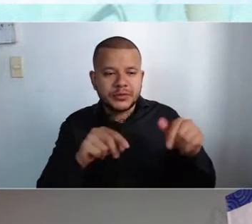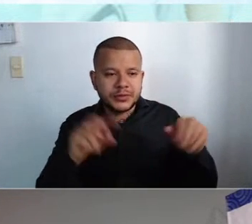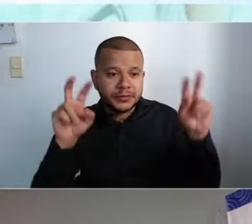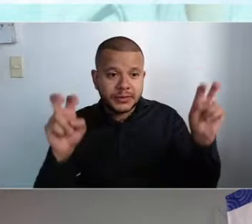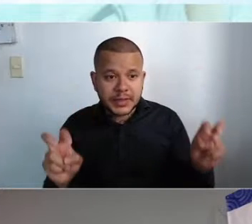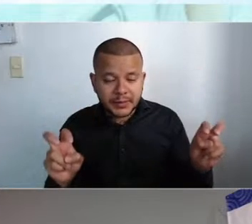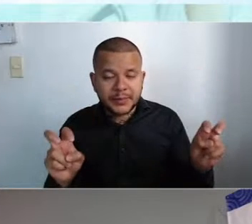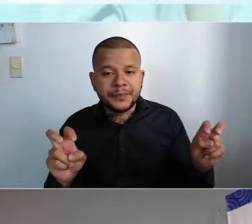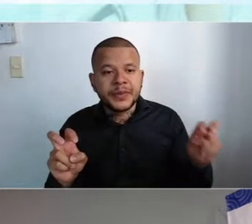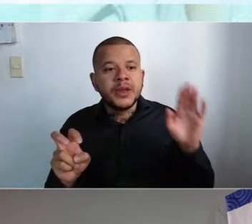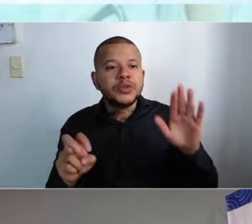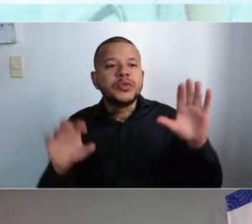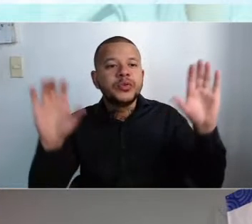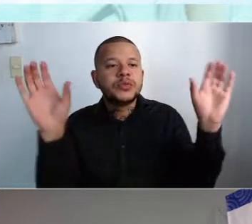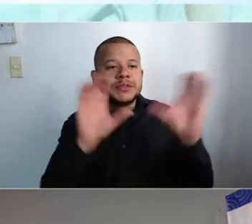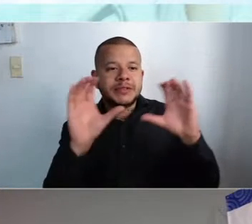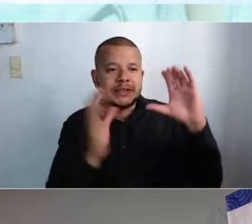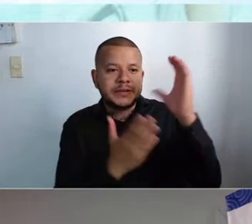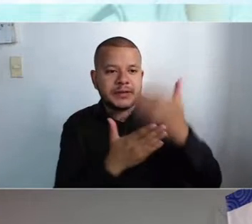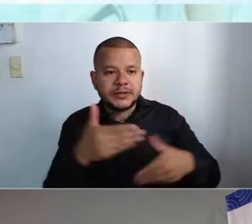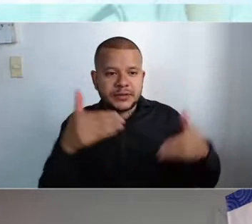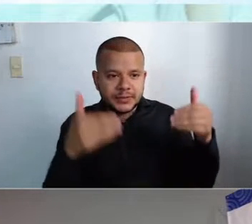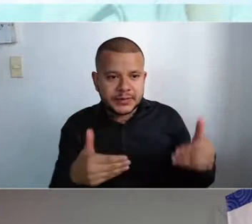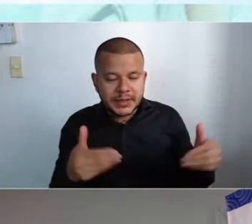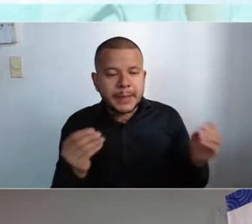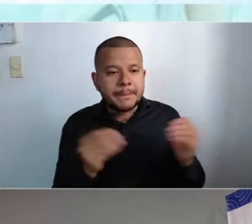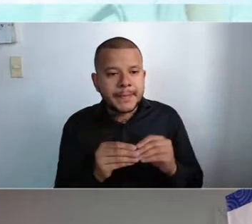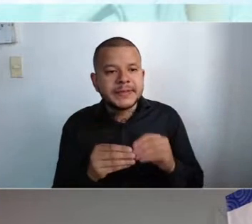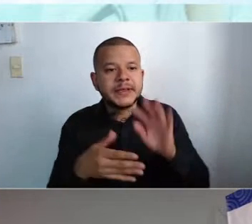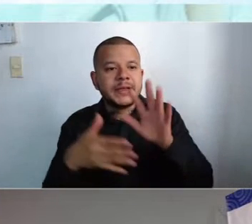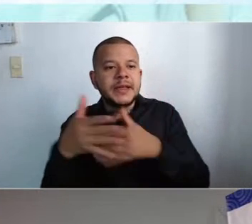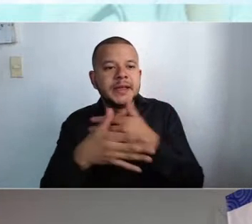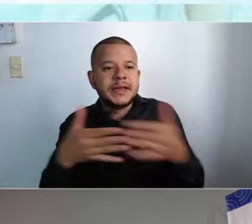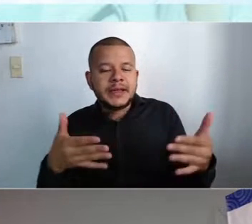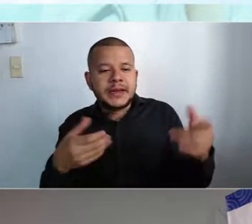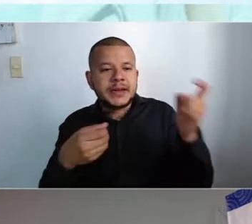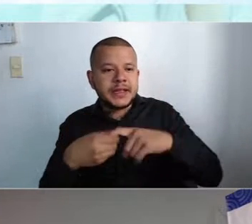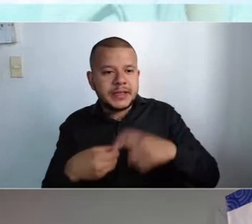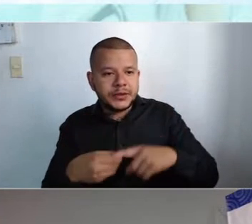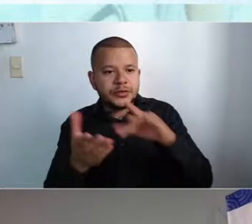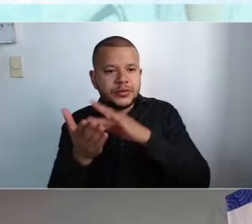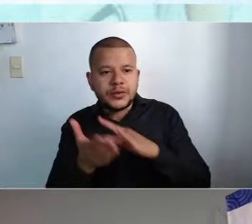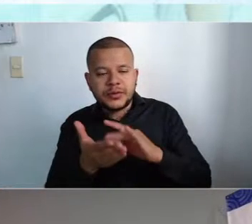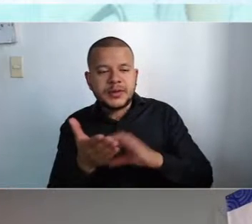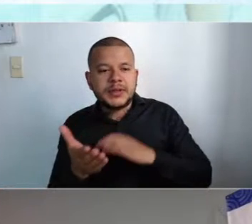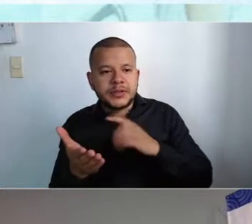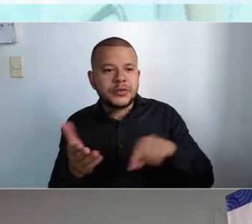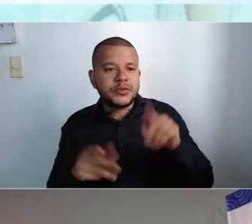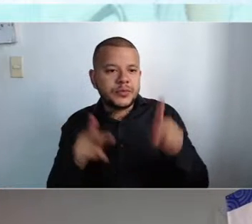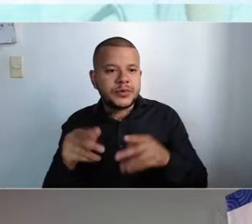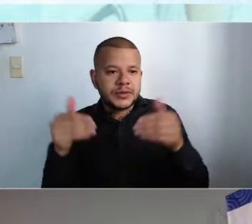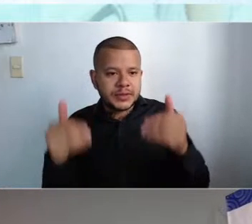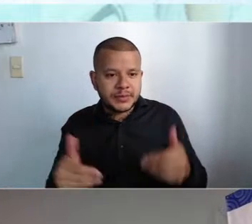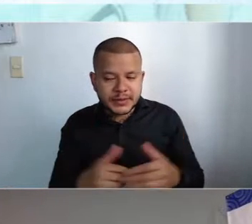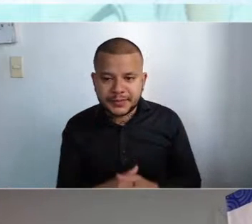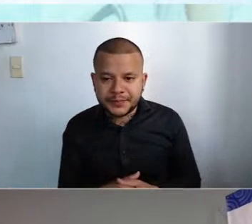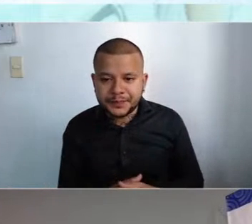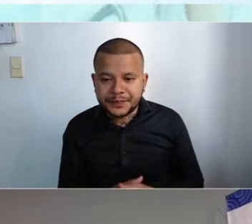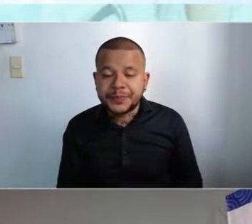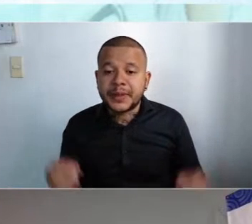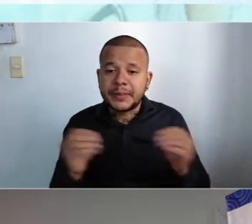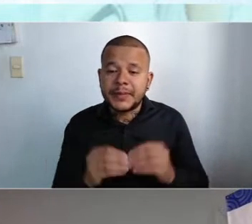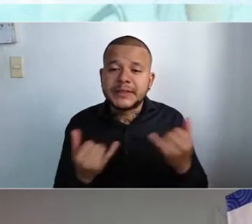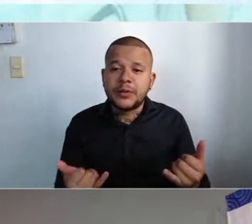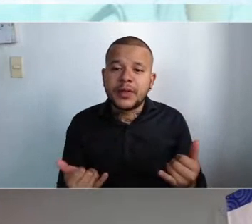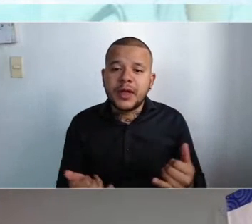temática de la certificación de discapacidad y del registro de localización y caracterización de las personas con discapacidad. Y le damos la bienvenida